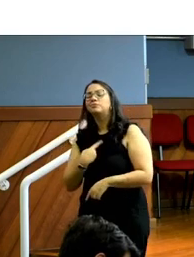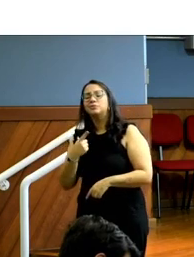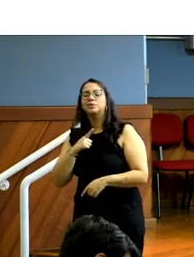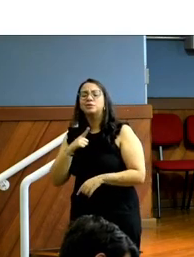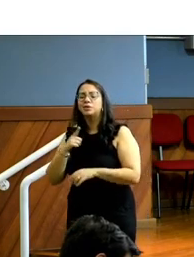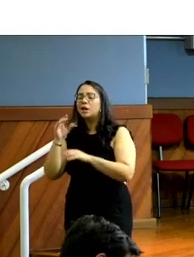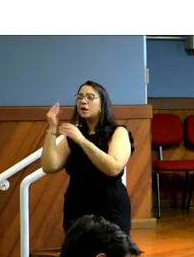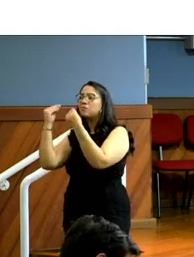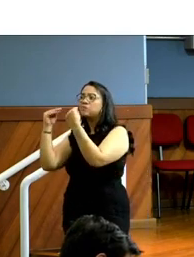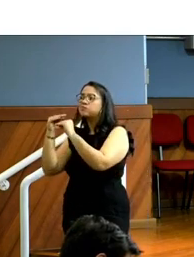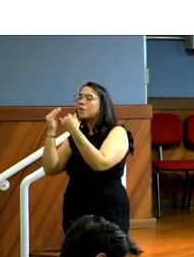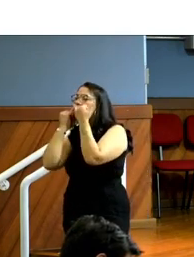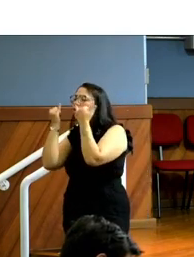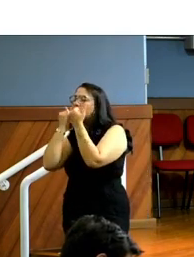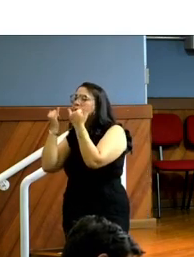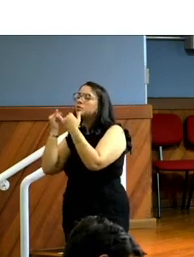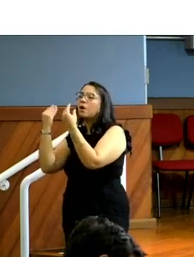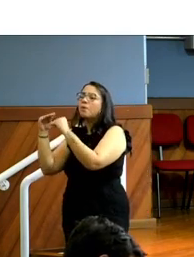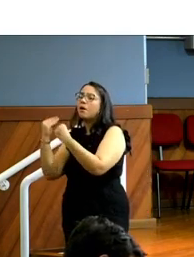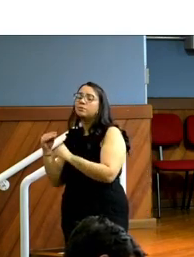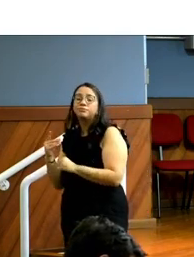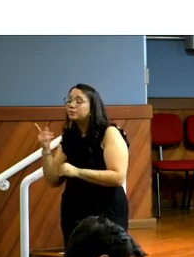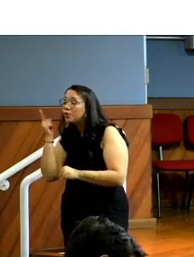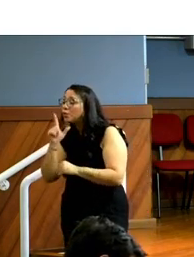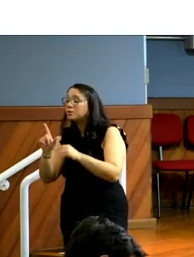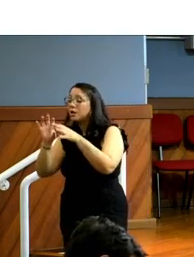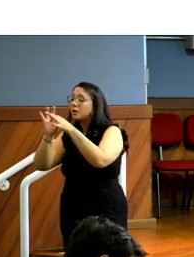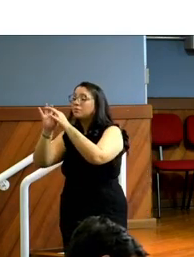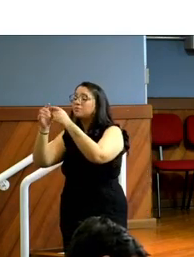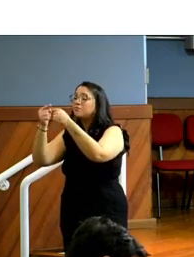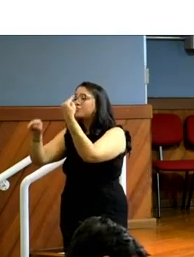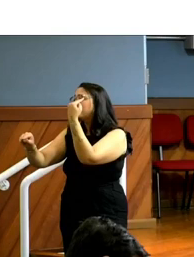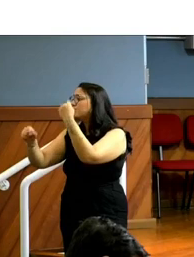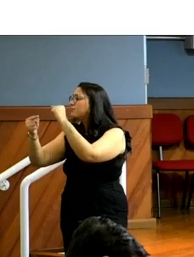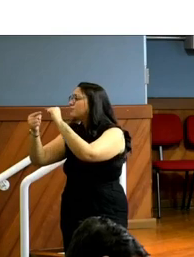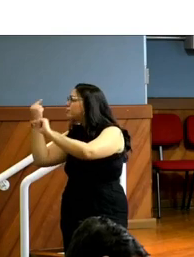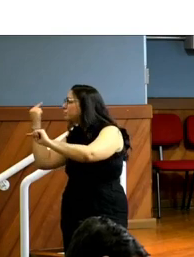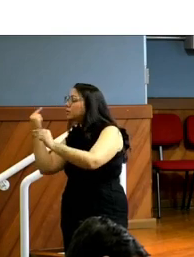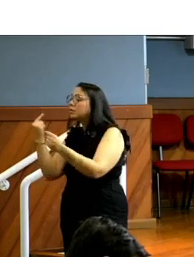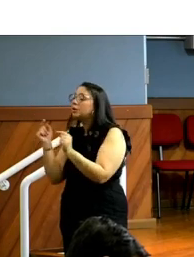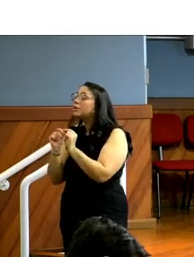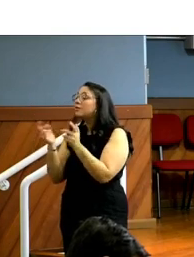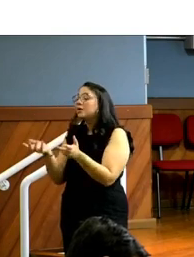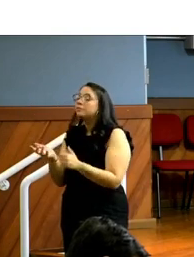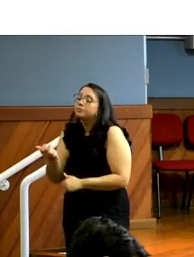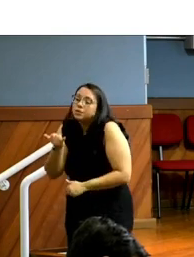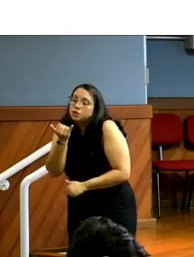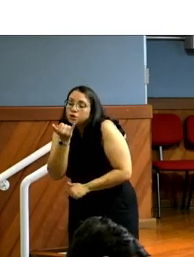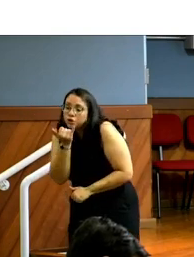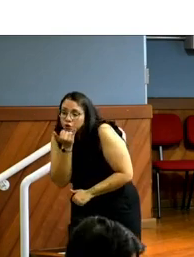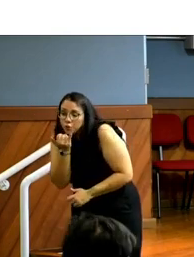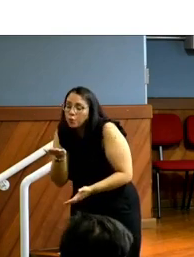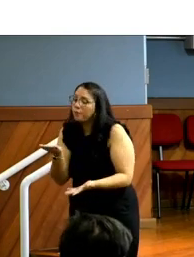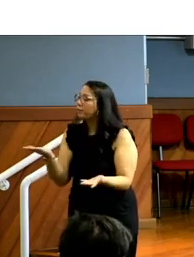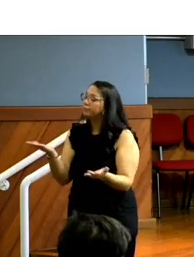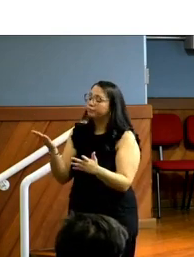que foram legados e que a gente não consegue conversar um com o outro. Ah, o que a gente fez? A gente deu um beijo, a gente enterrou solenemente todos